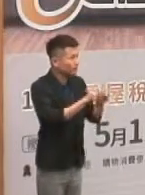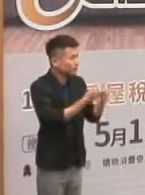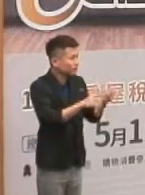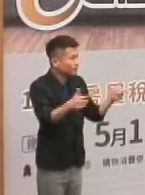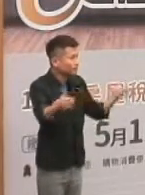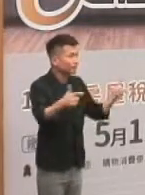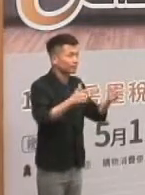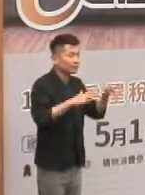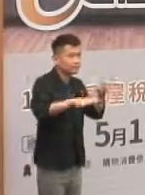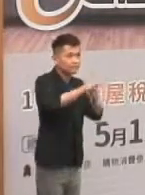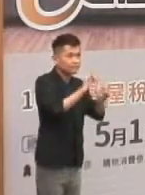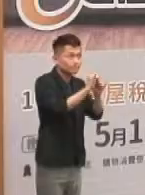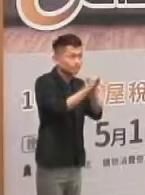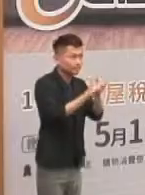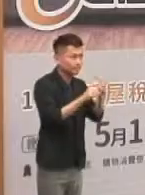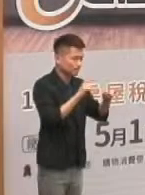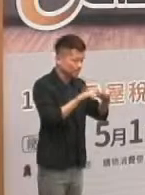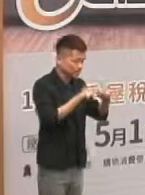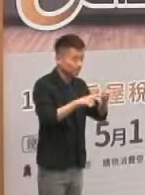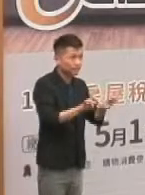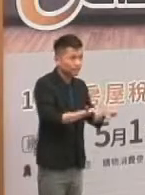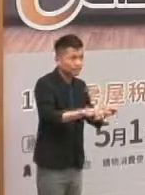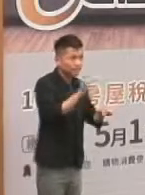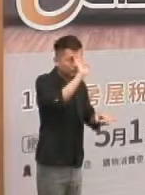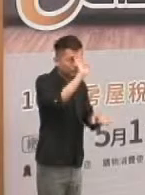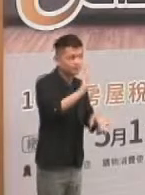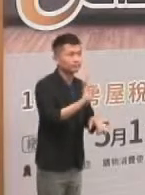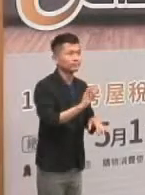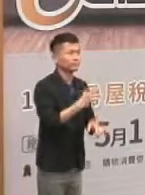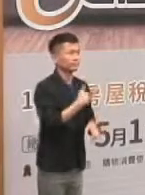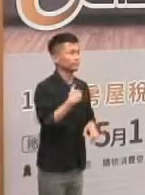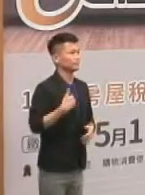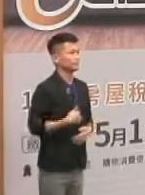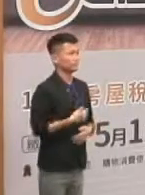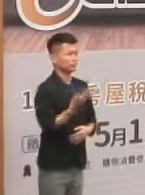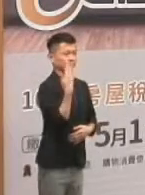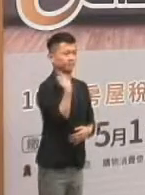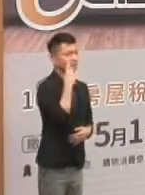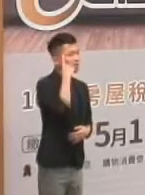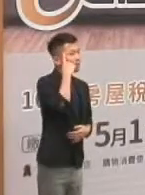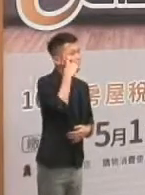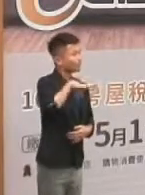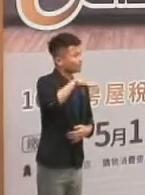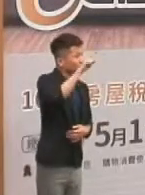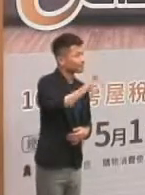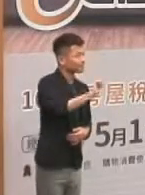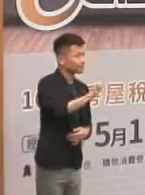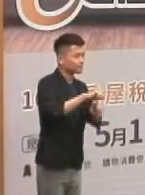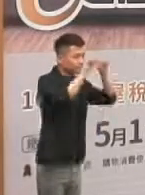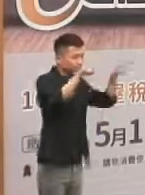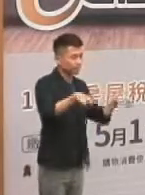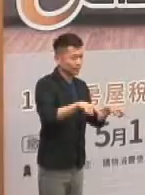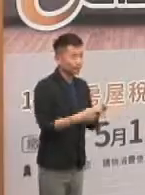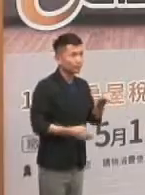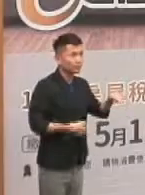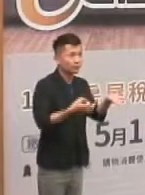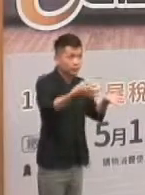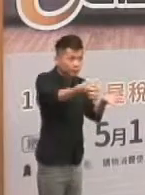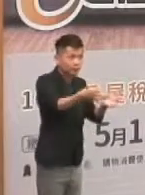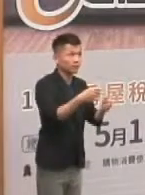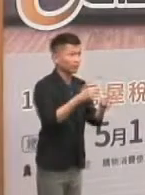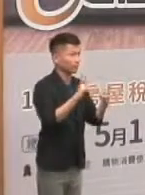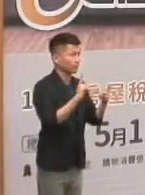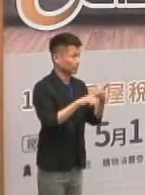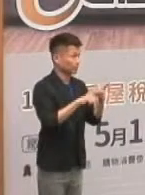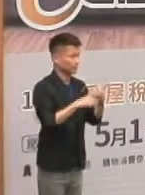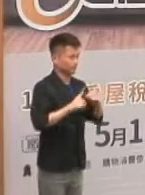人可以有不同的查询管道。在以前呢，可能大家会优先想到的是呢纸本的方式，或者是呢可能